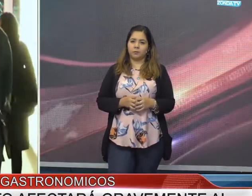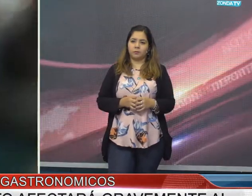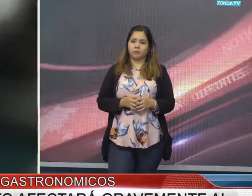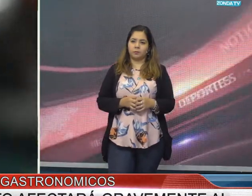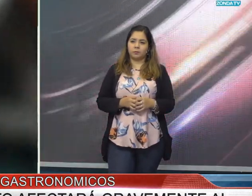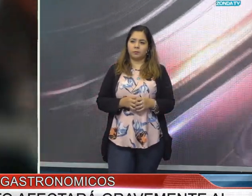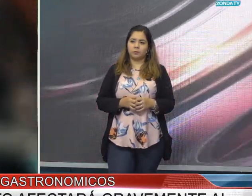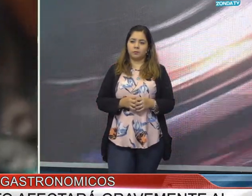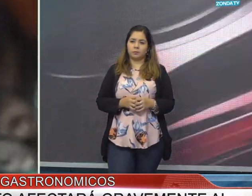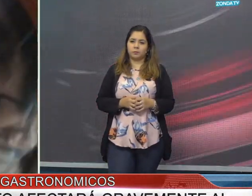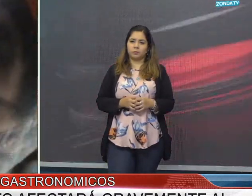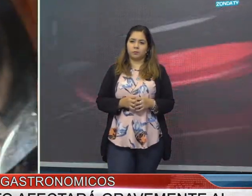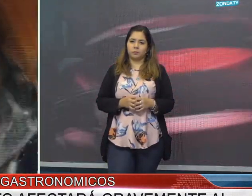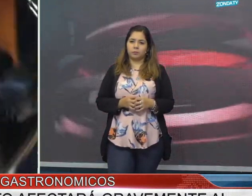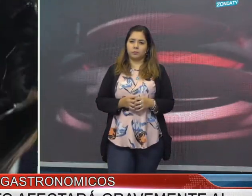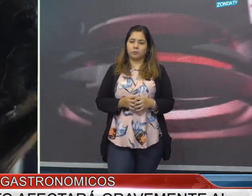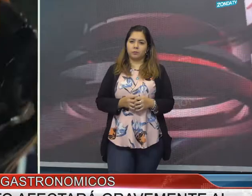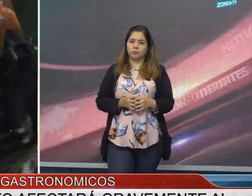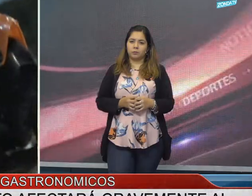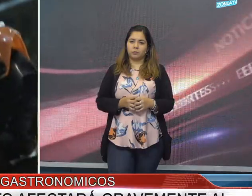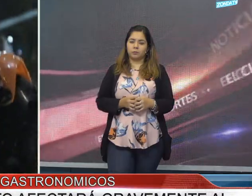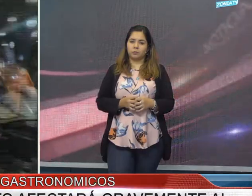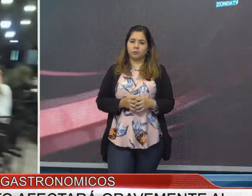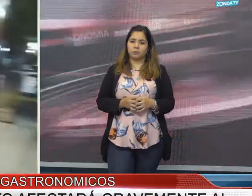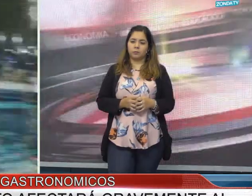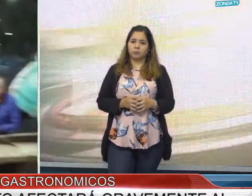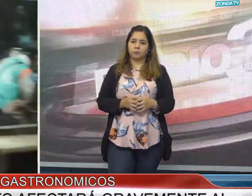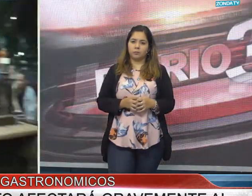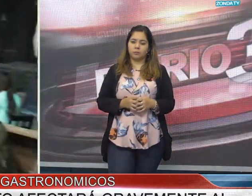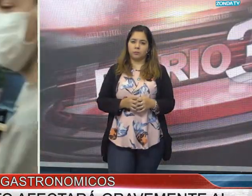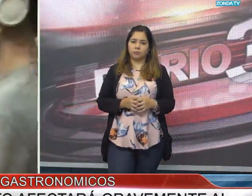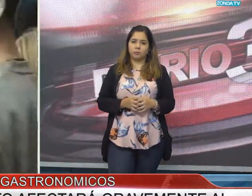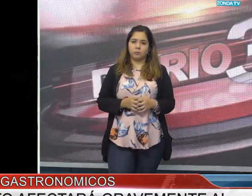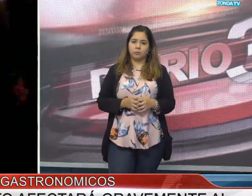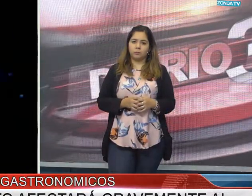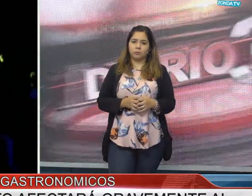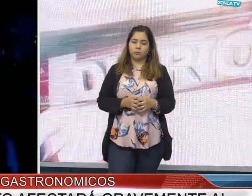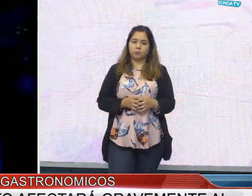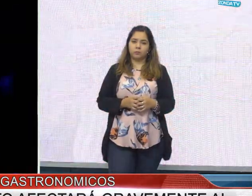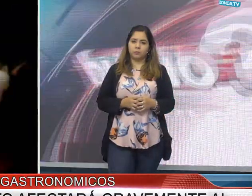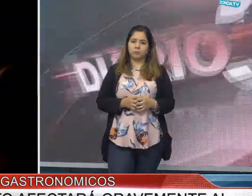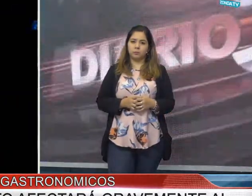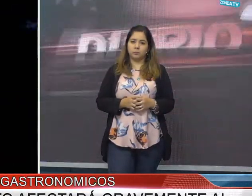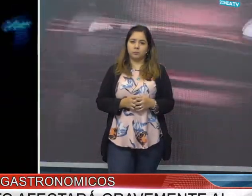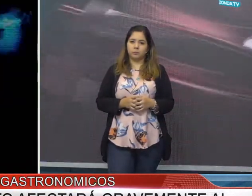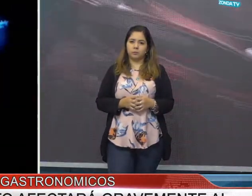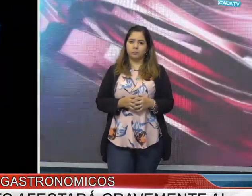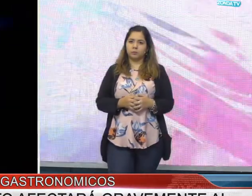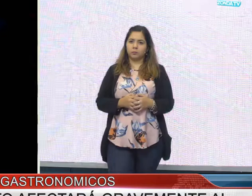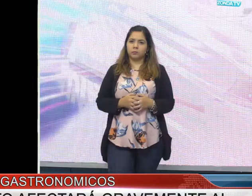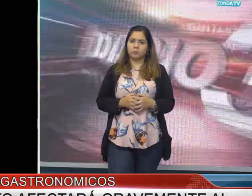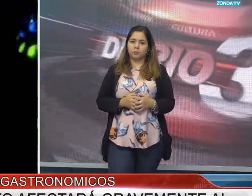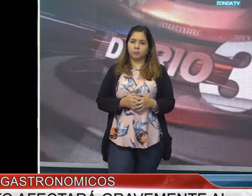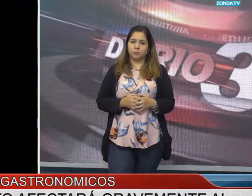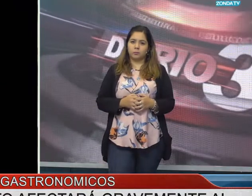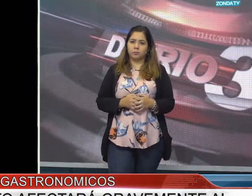Nosotros tenemos que cerrar y encima afrontar sueldo al personal, porque el personal tiene que seguir comiendo, a los alquileres que estén pagando,